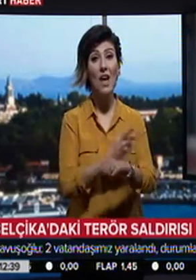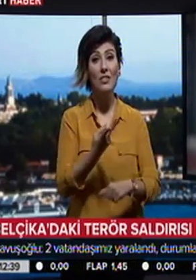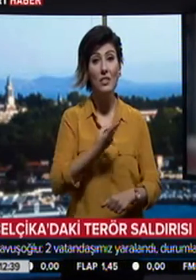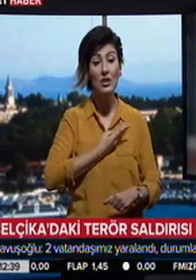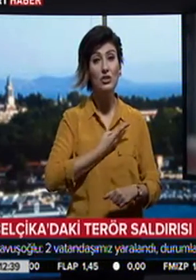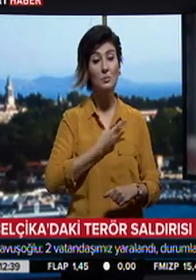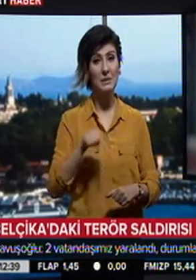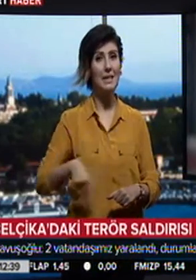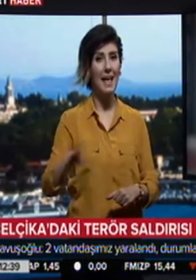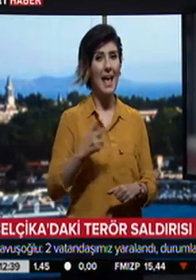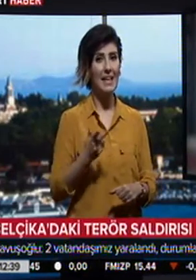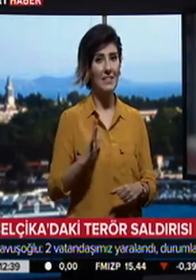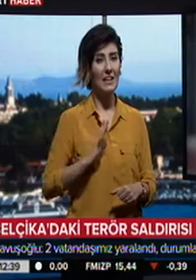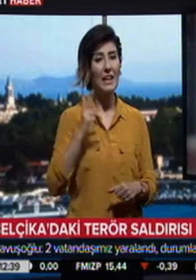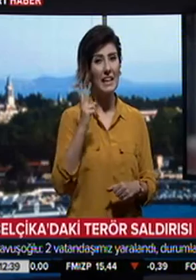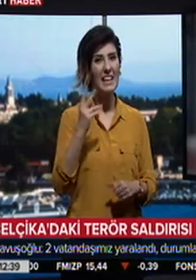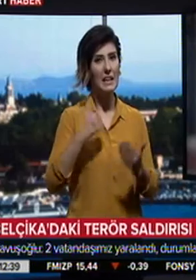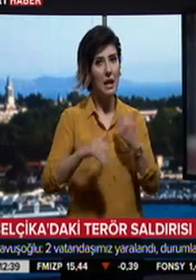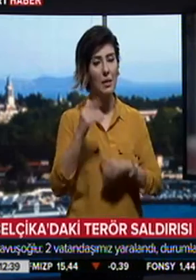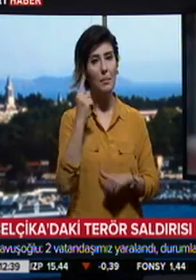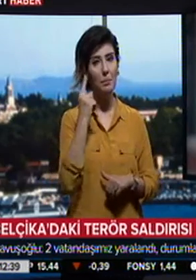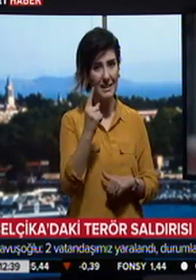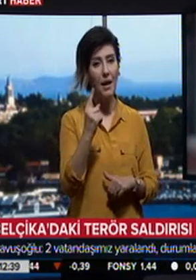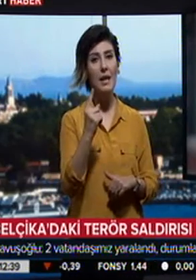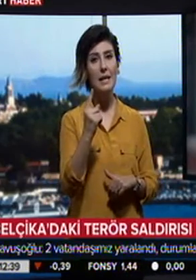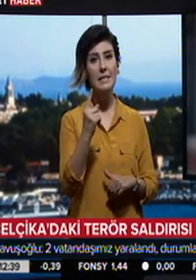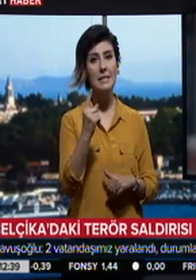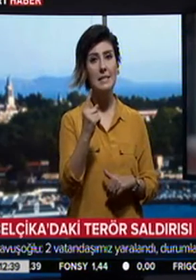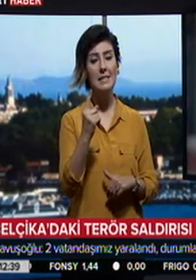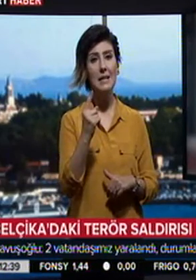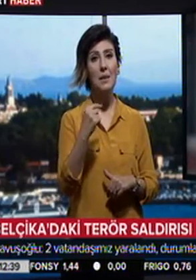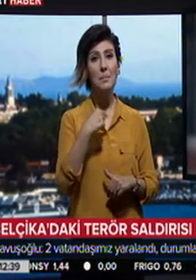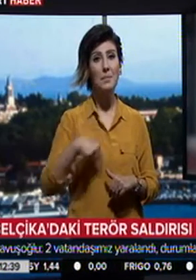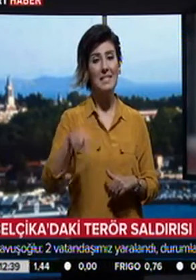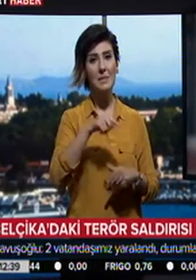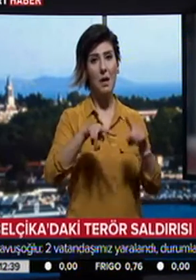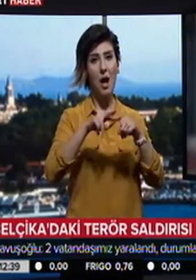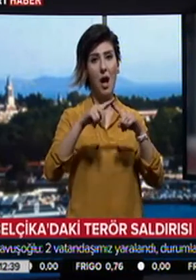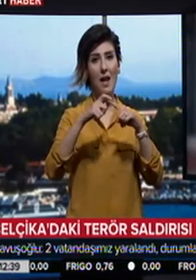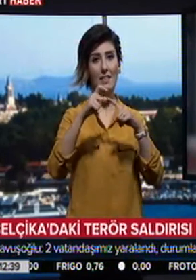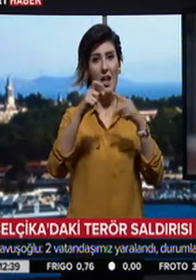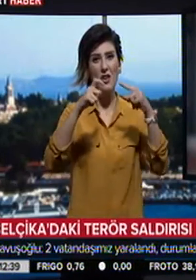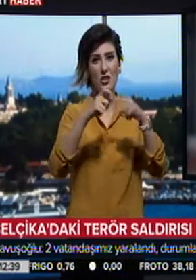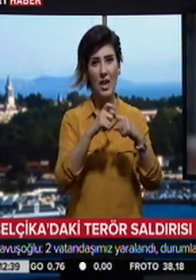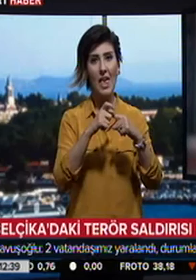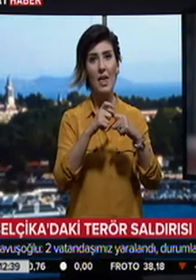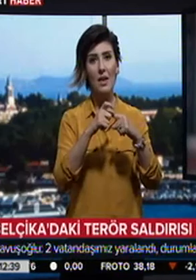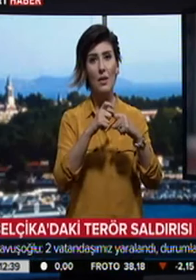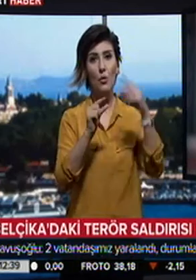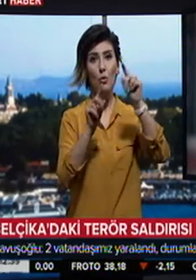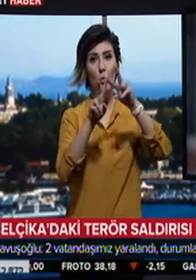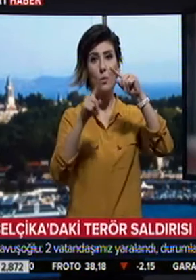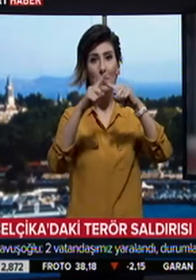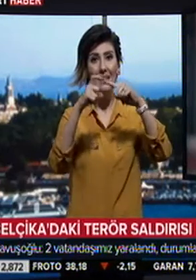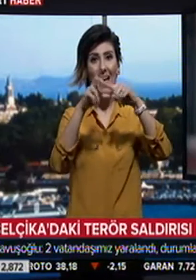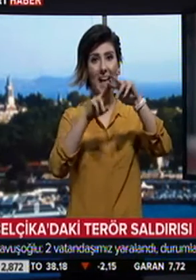vatandaşımız etkilendi. 2 tanesi yaralandı. Bir tanesi bizim kendi ateşemiz Ümis İkiz. Bir arka